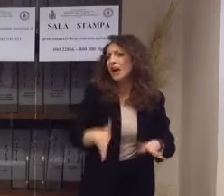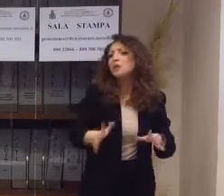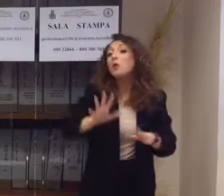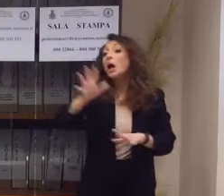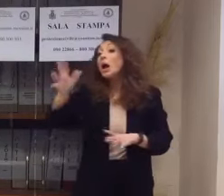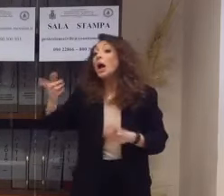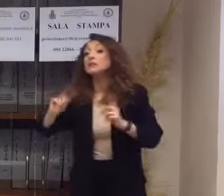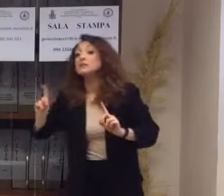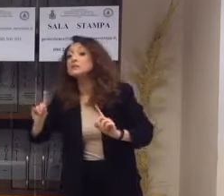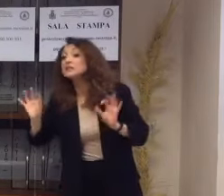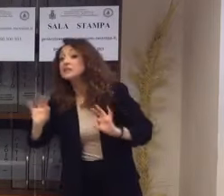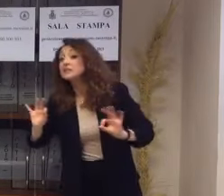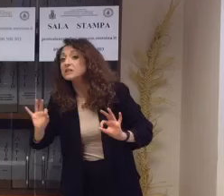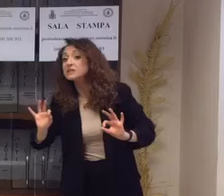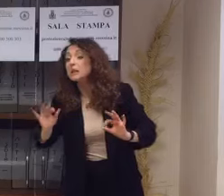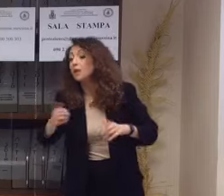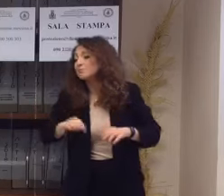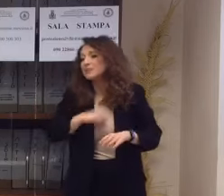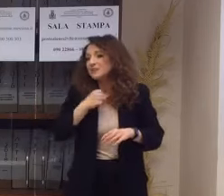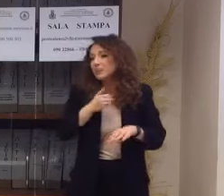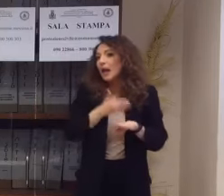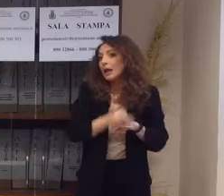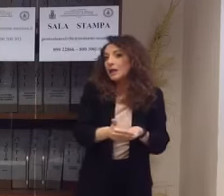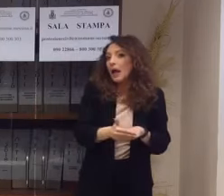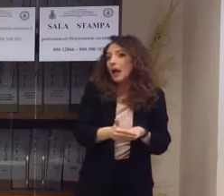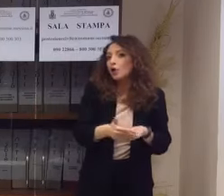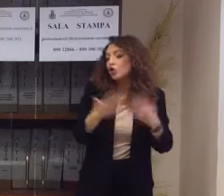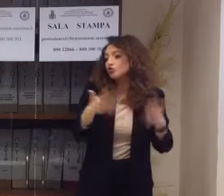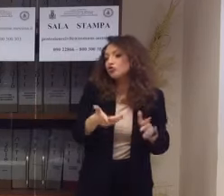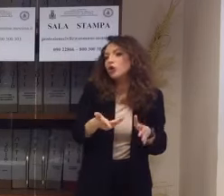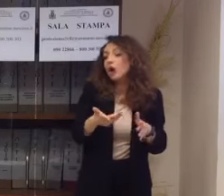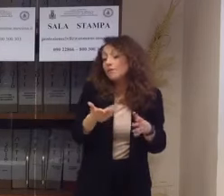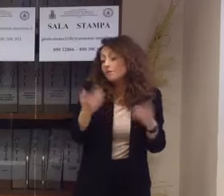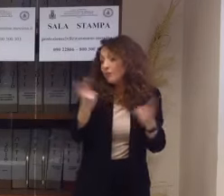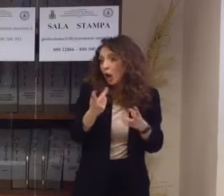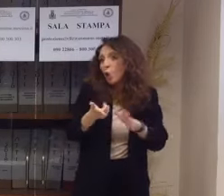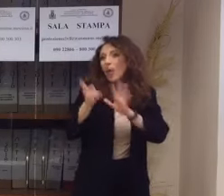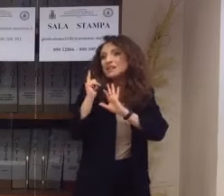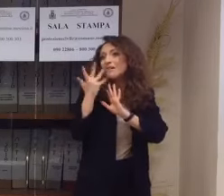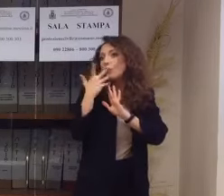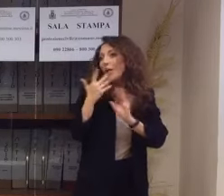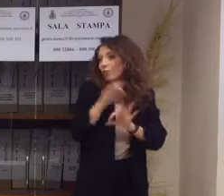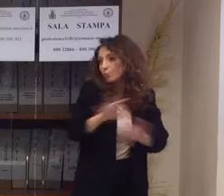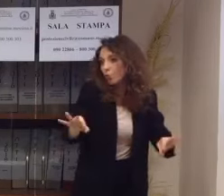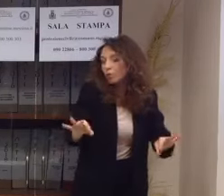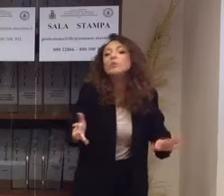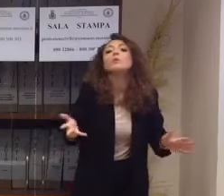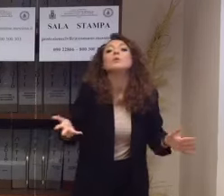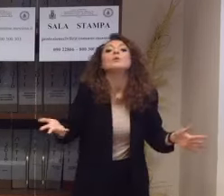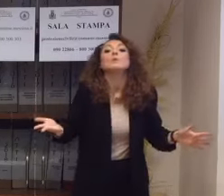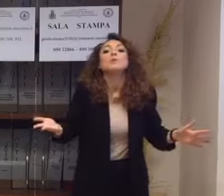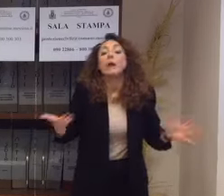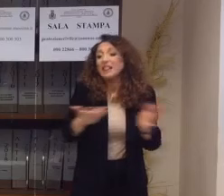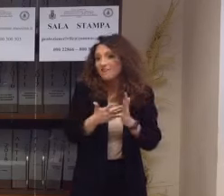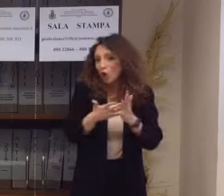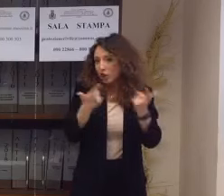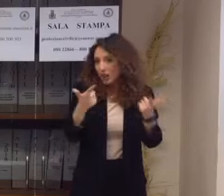ritardo, io ripeto avrei iniziato almeno una settimana fa, perché non abbiamo difficoltà.